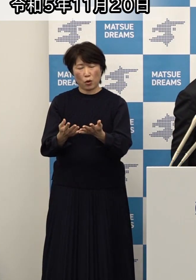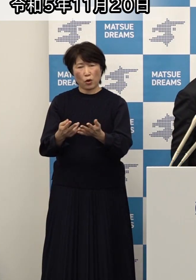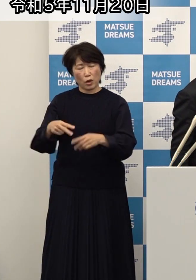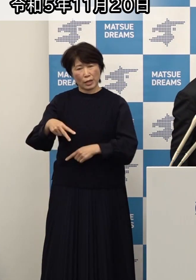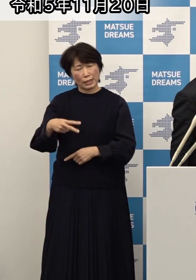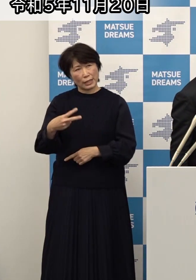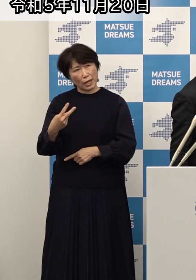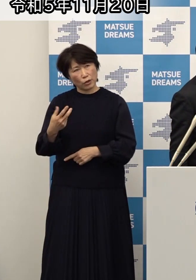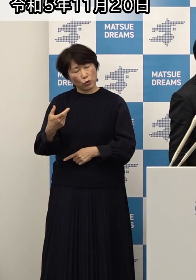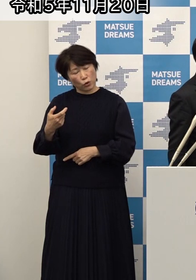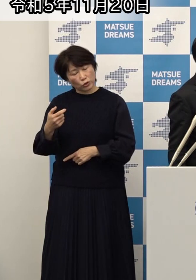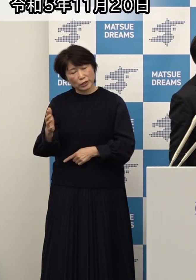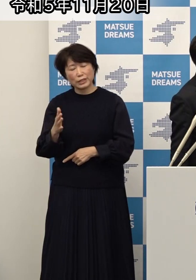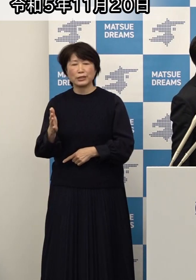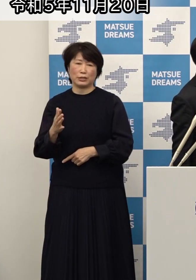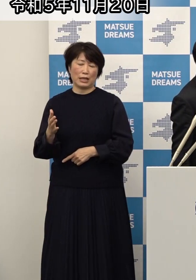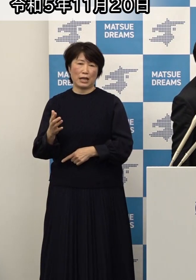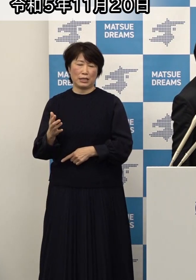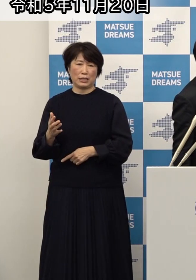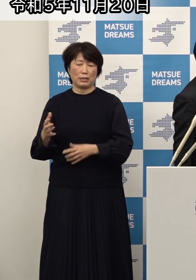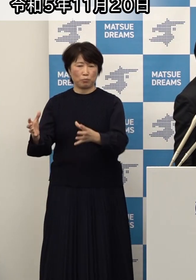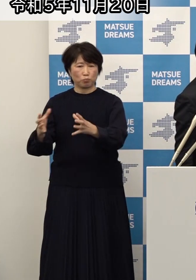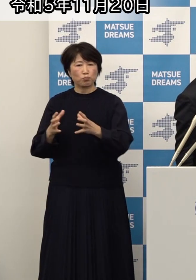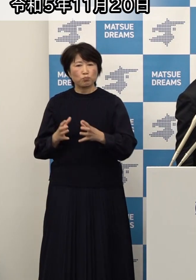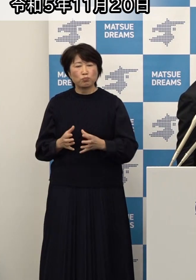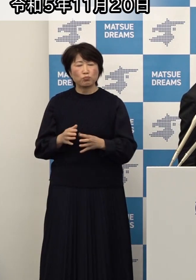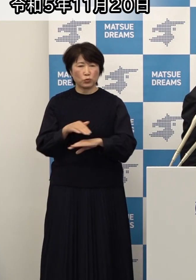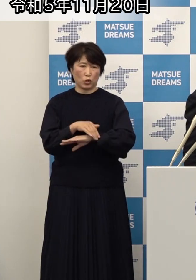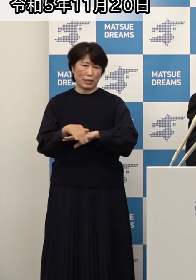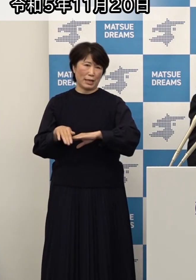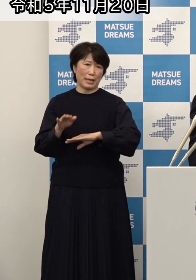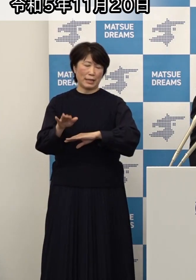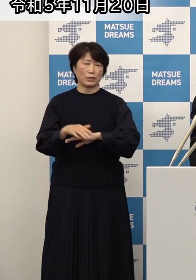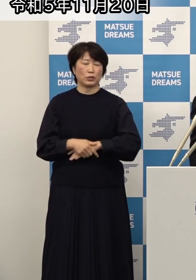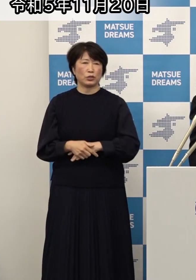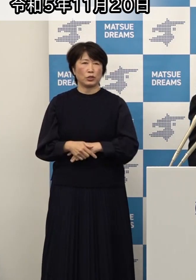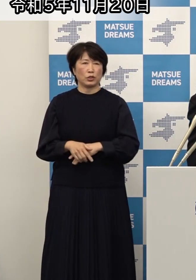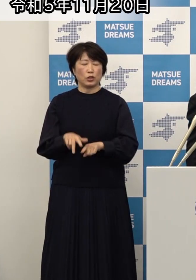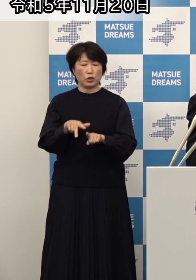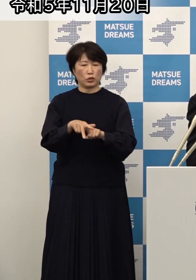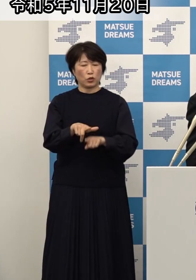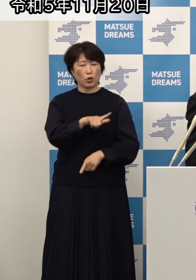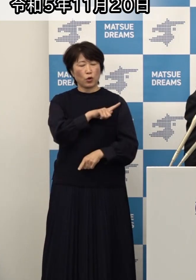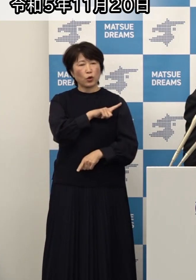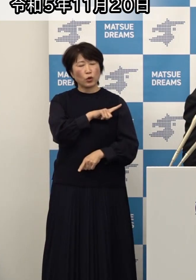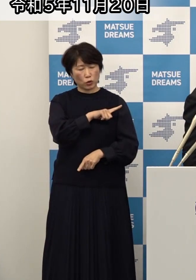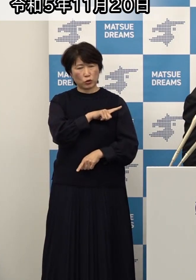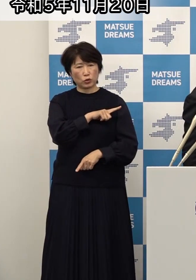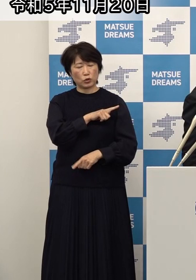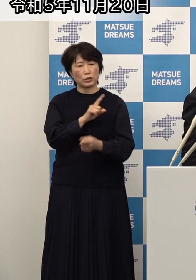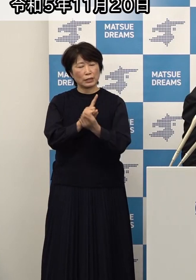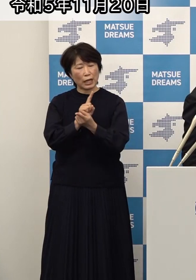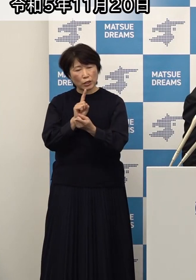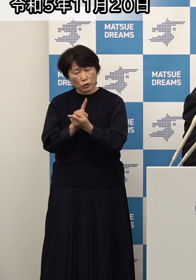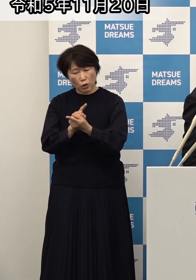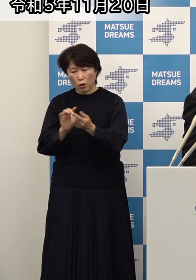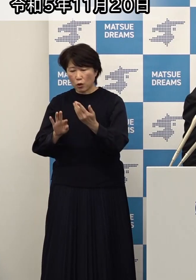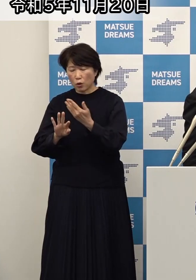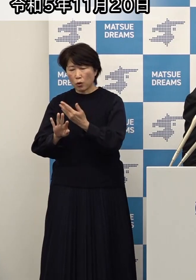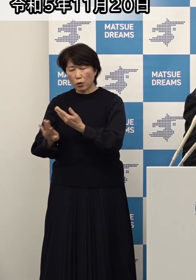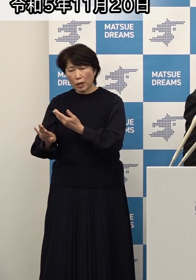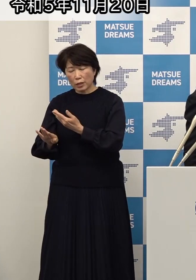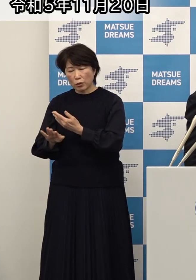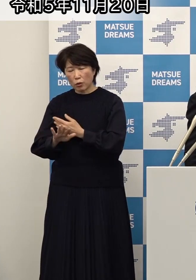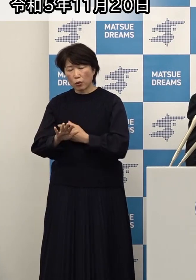も含めてなんですけども、になっております。これ6年生を対象とさせていただいておりますが、その他の学年でありました